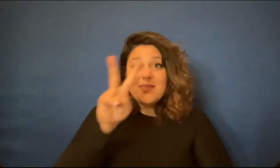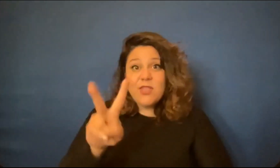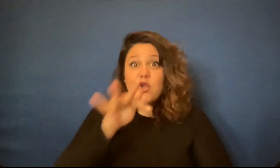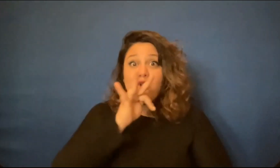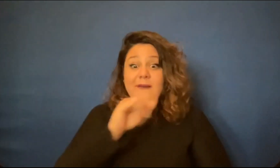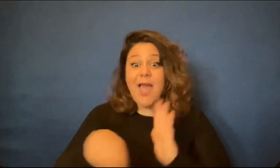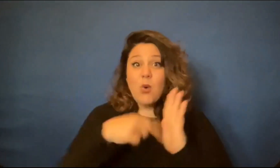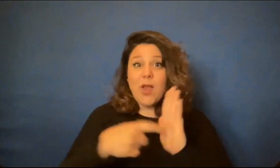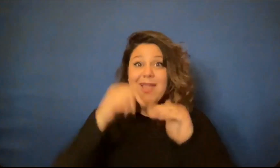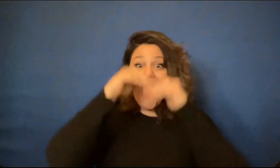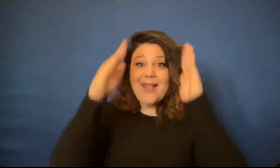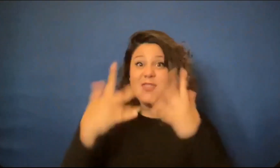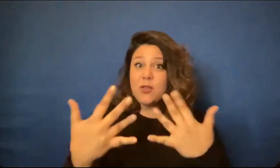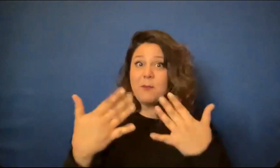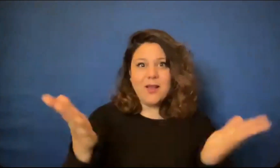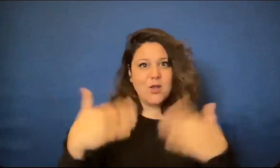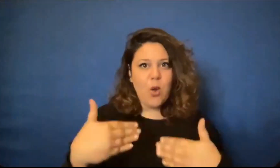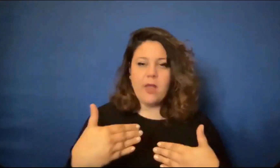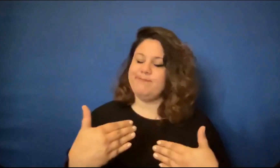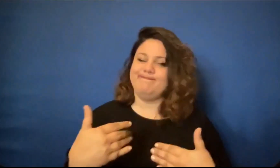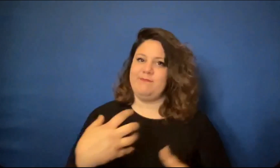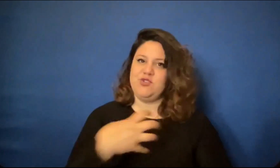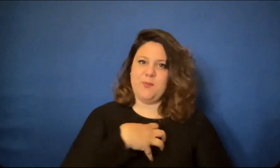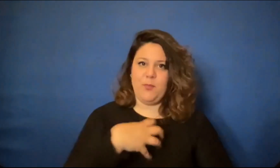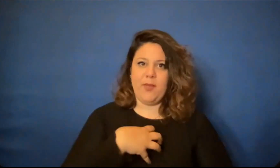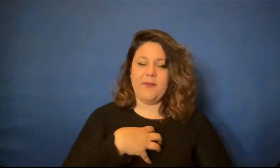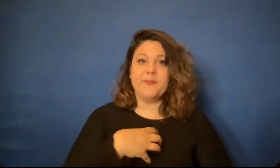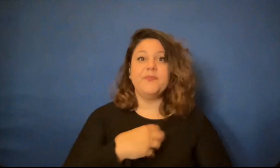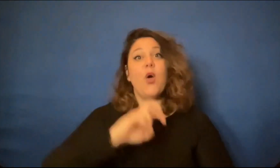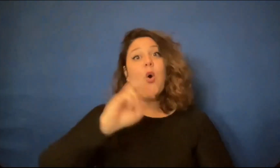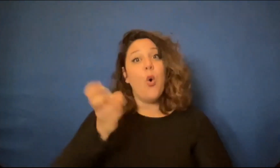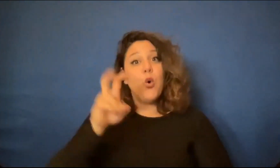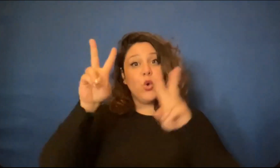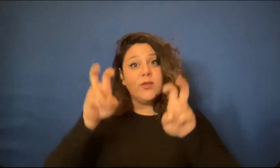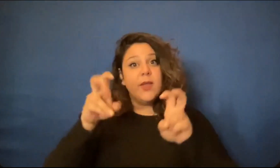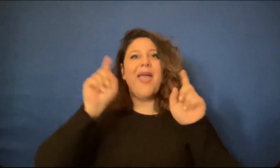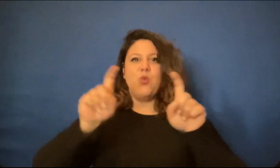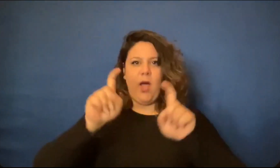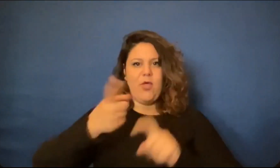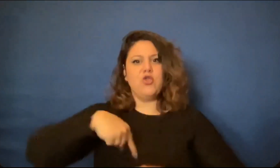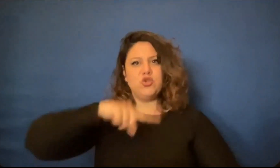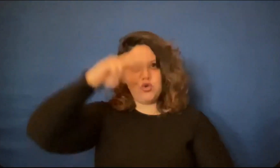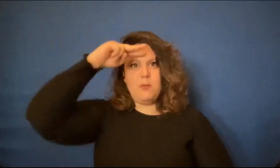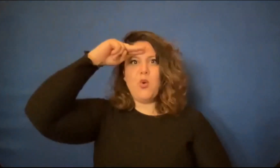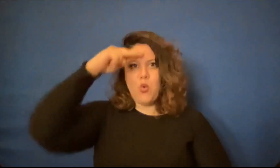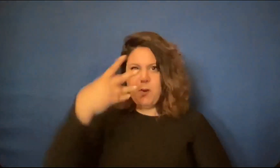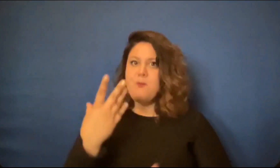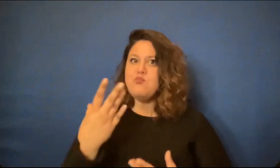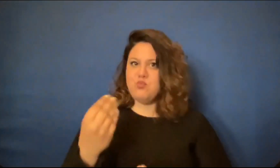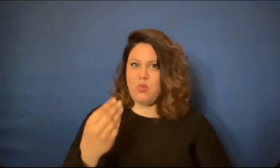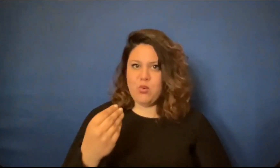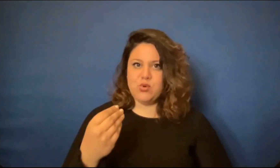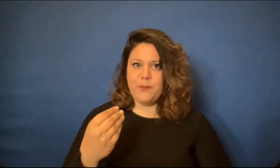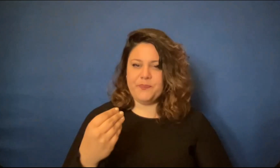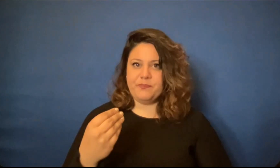temprana, ¿no? Después también la educación es un tema que nos preocupa muchísimo y para la prueba me remito a